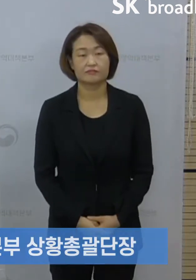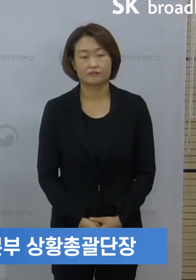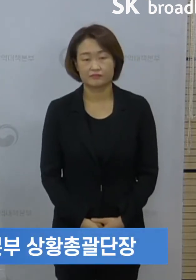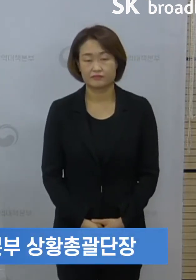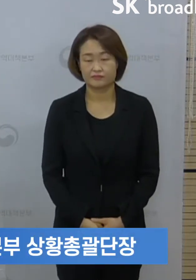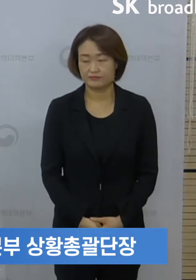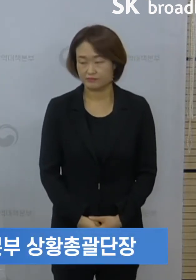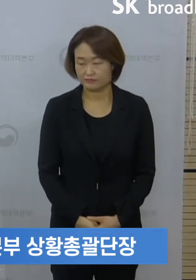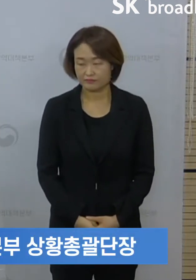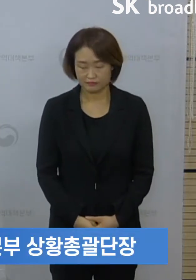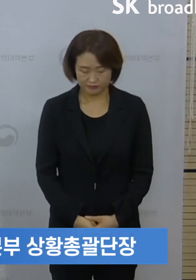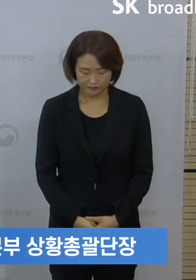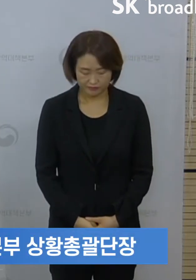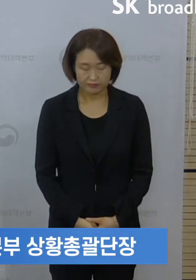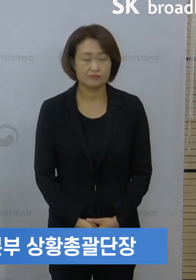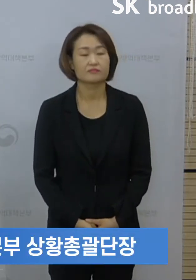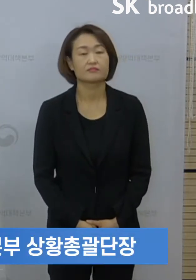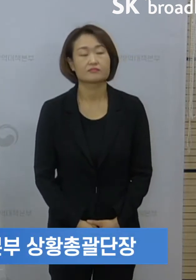4